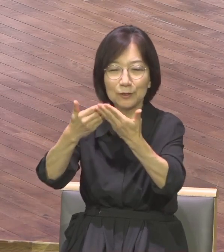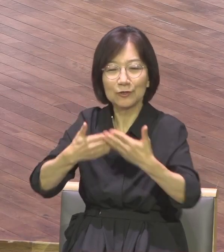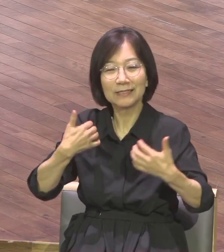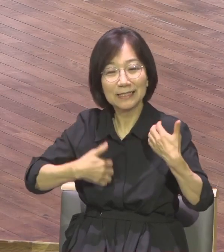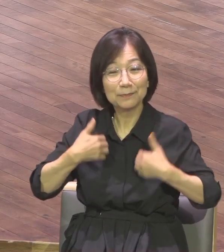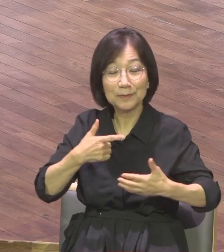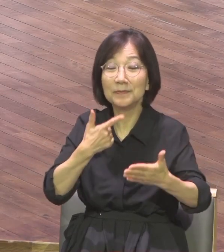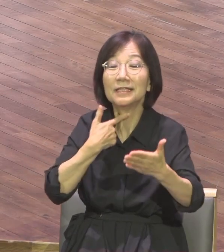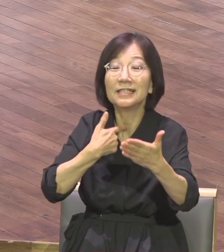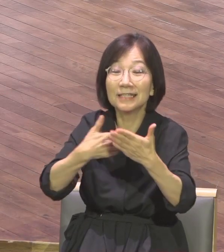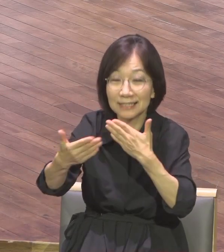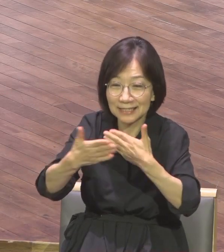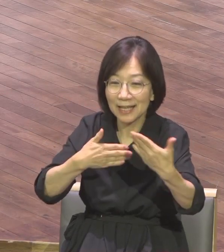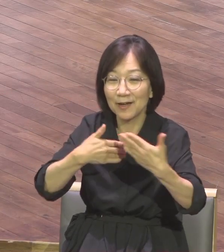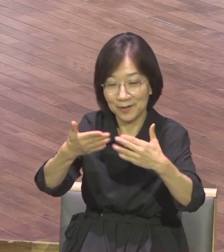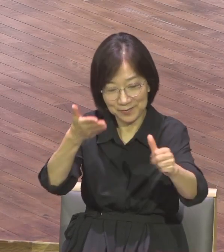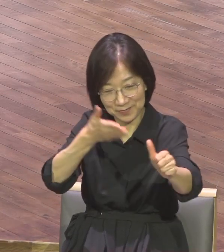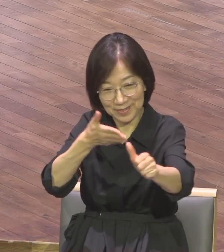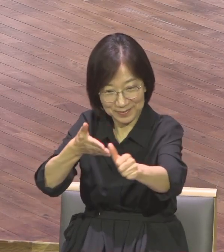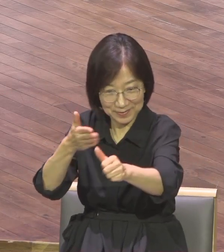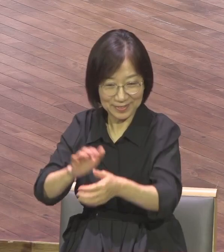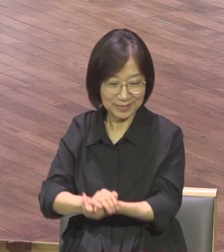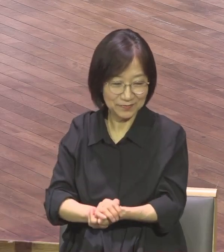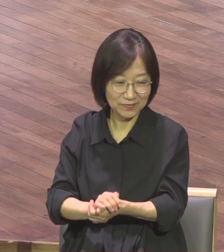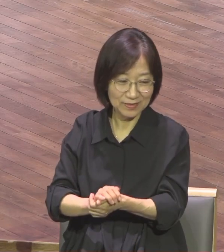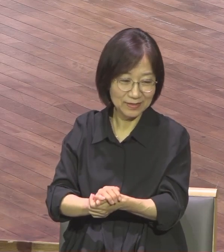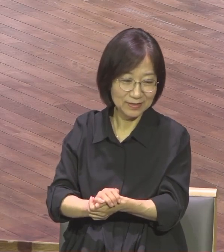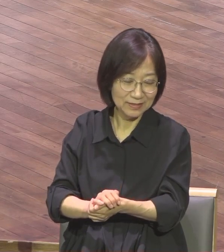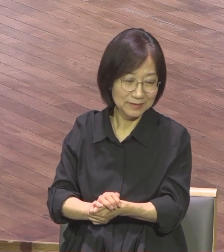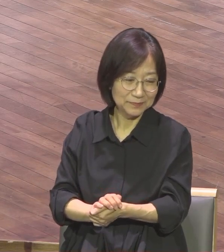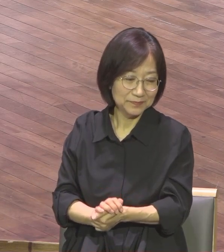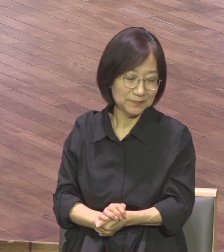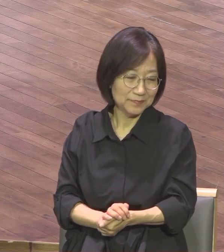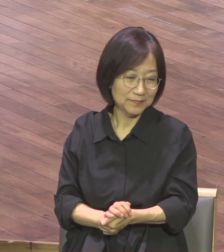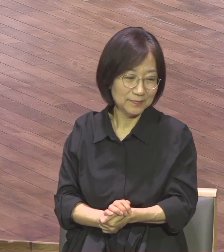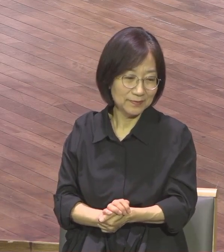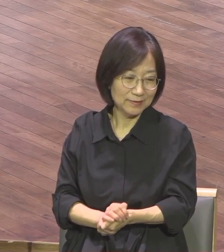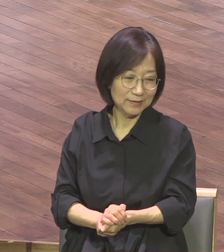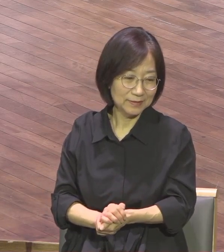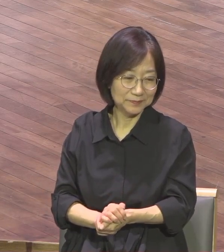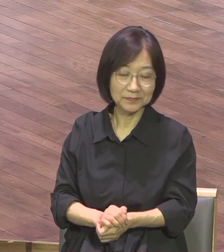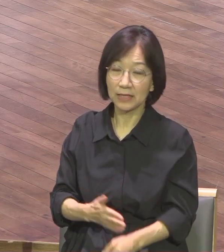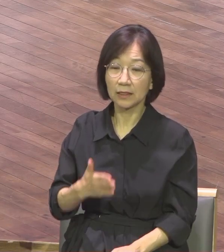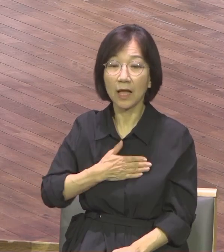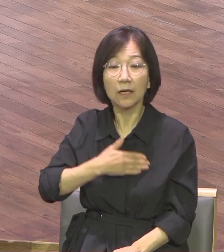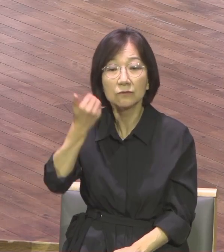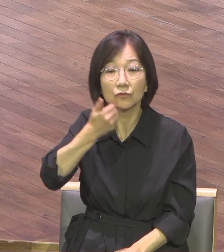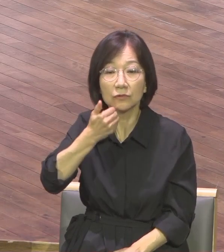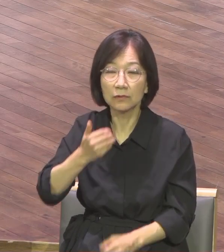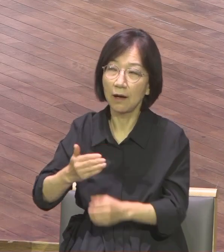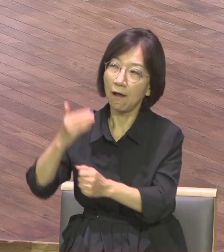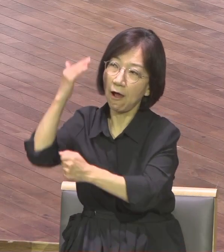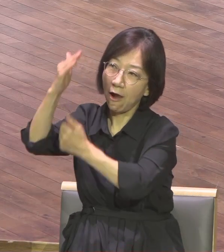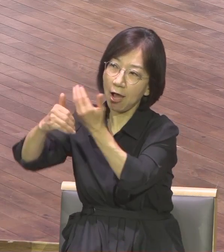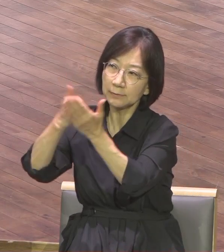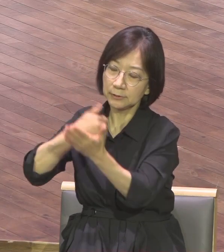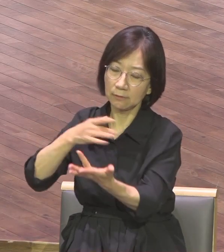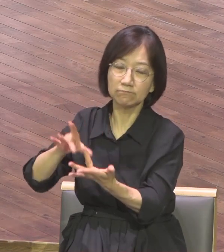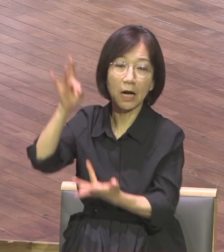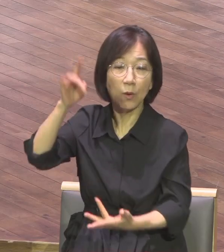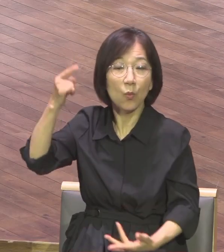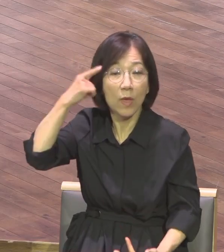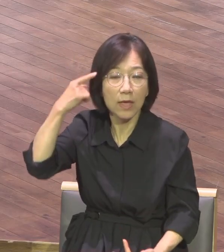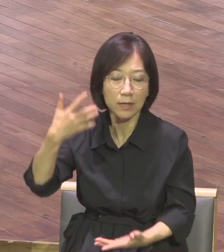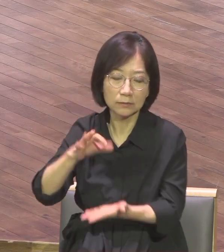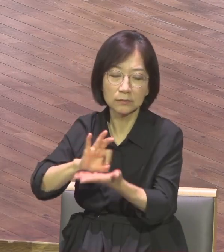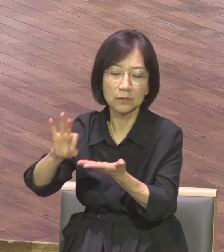바랍니다. 하나님이 나를 택한 그릇이다. 이런 영적 정체성, 하나님이 나를 택한 그릇.